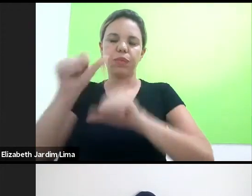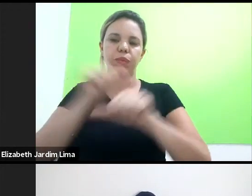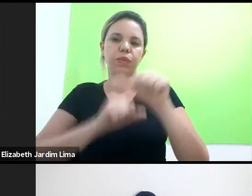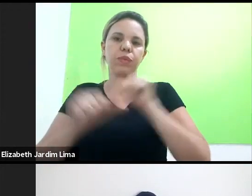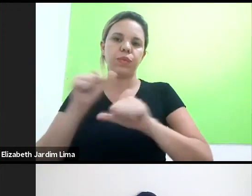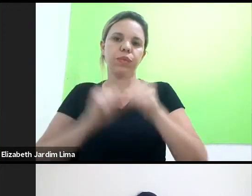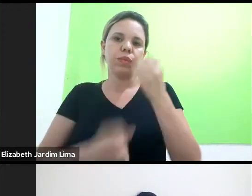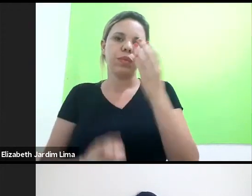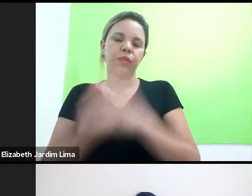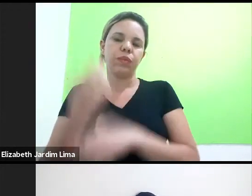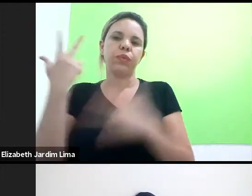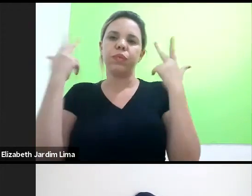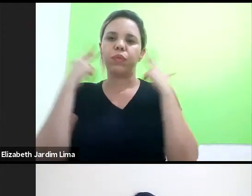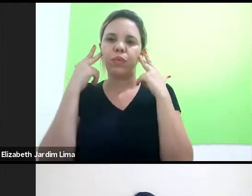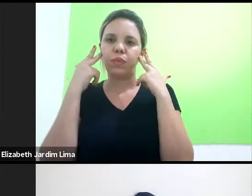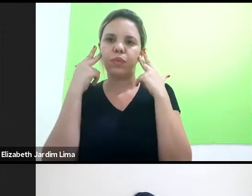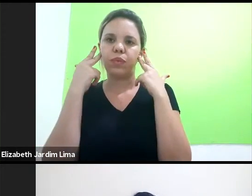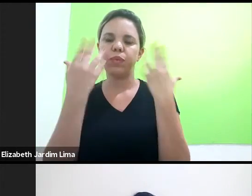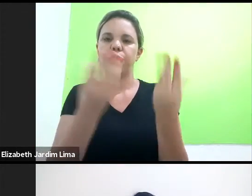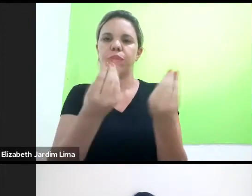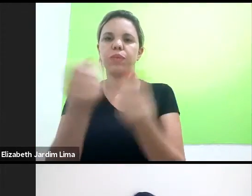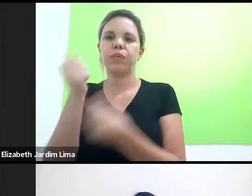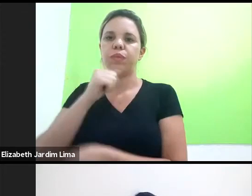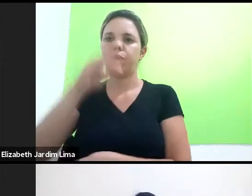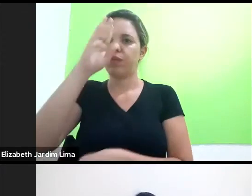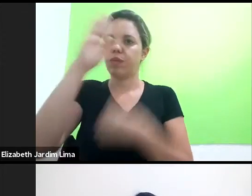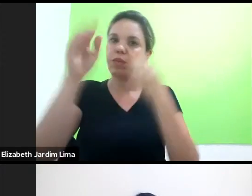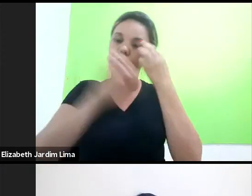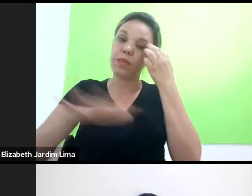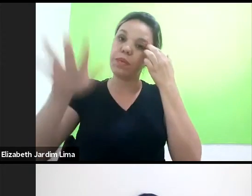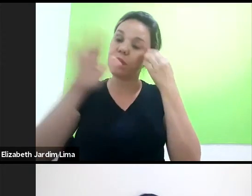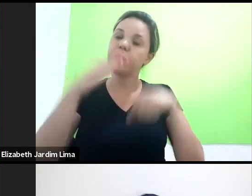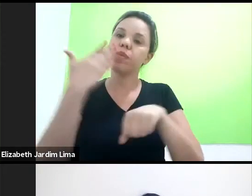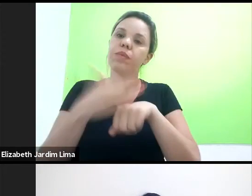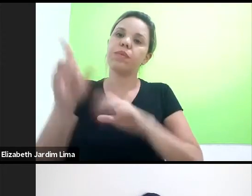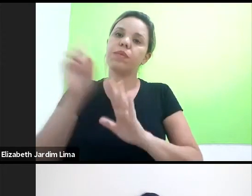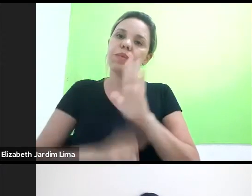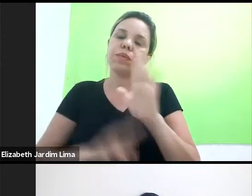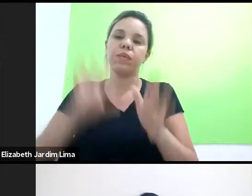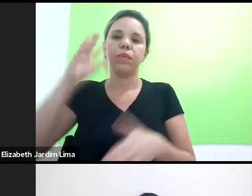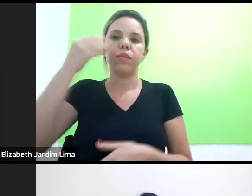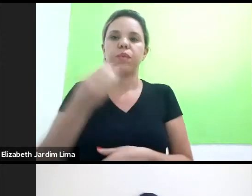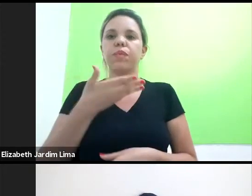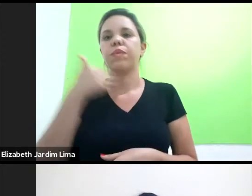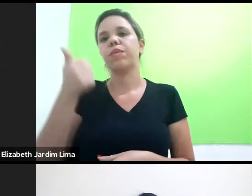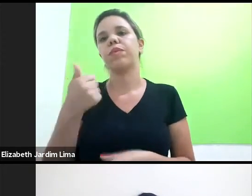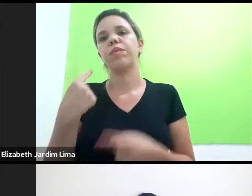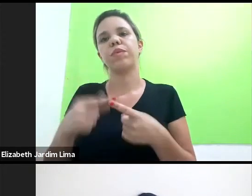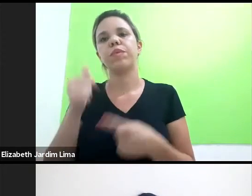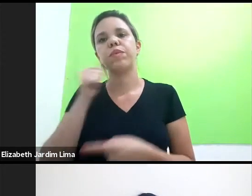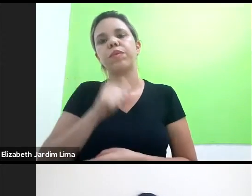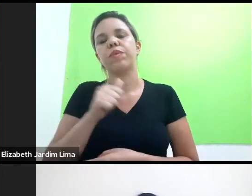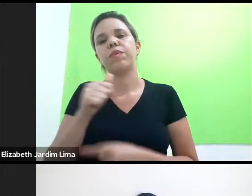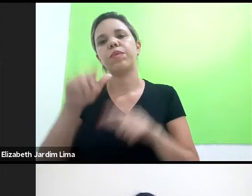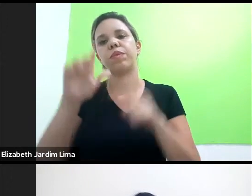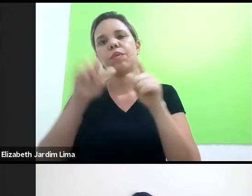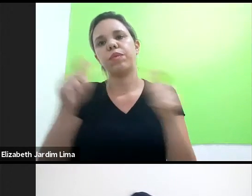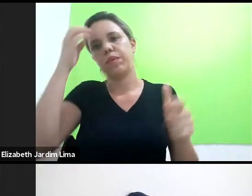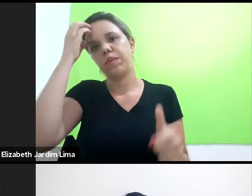que é o acaso, né? Que são tantas mulheres com protagonismo na área das clínicas. A gente queria até entender um pouquinho melhor por que as mulheres estão tão